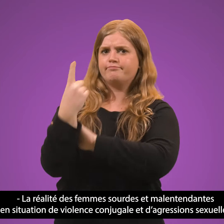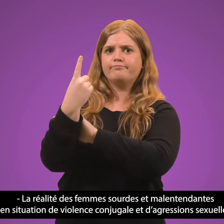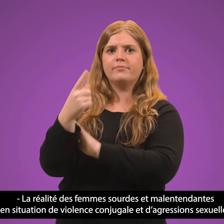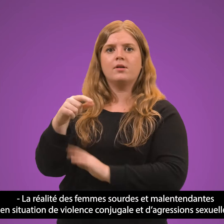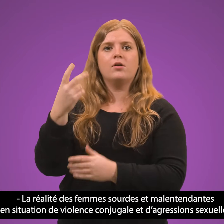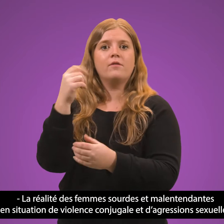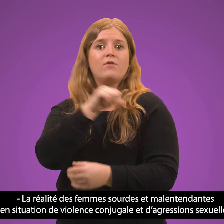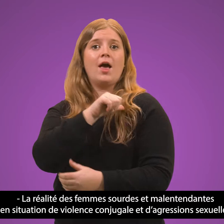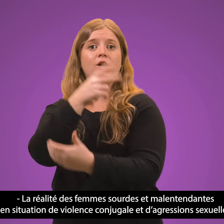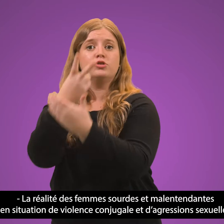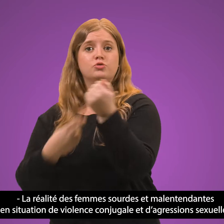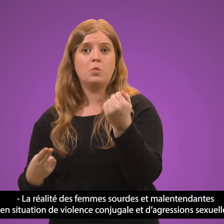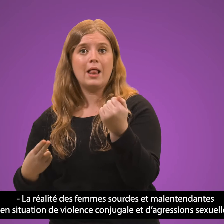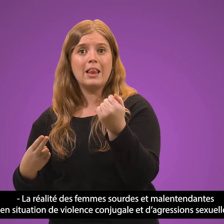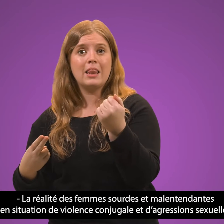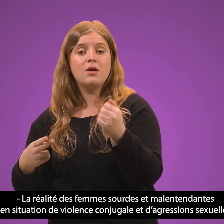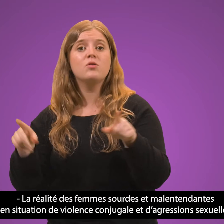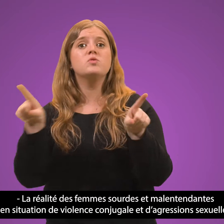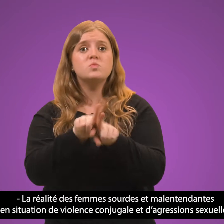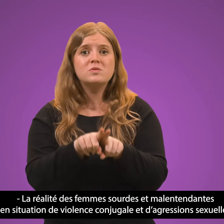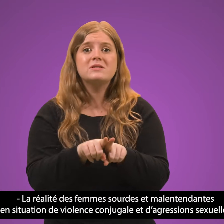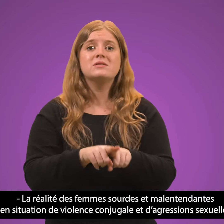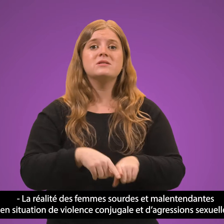conjugale et d'agression sexuelle